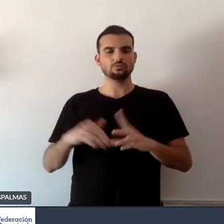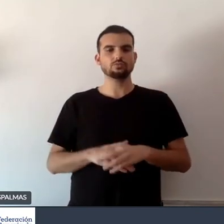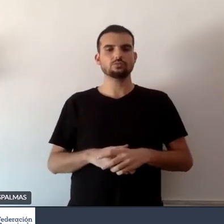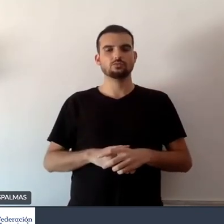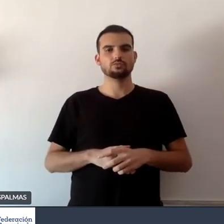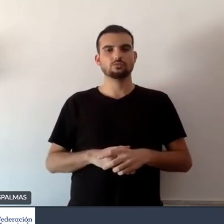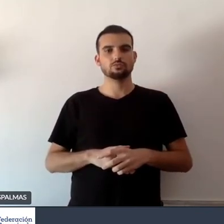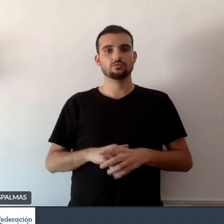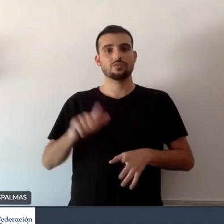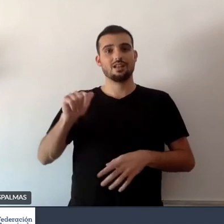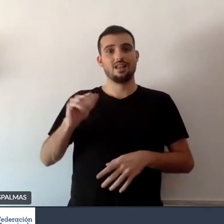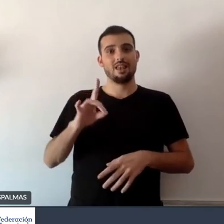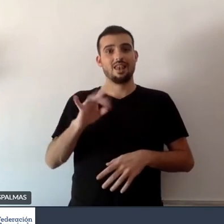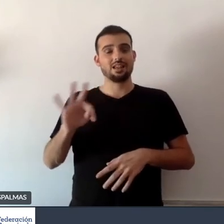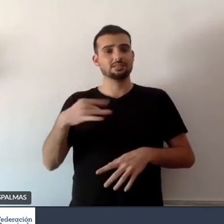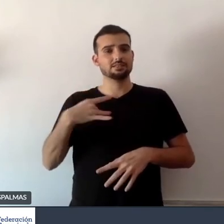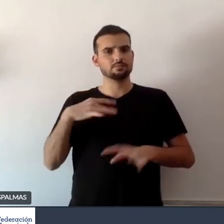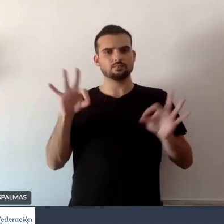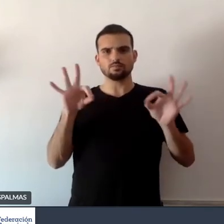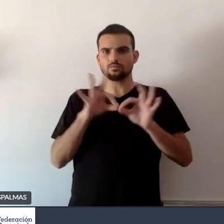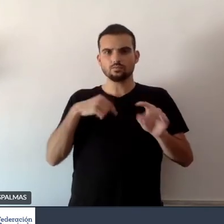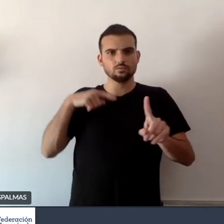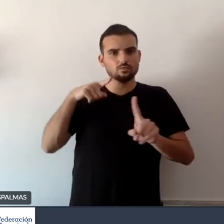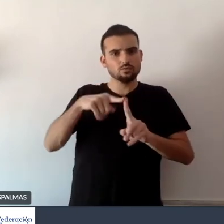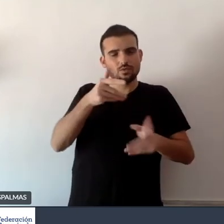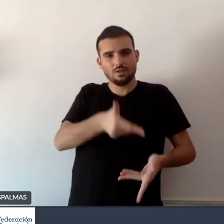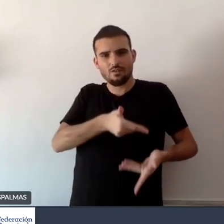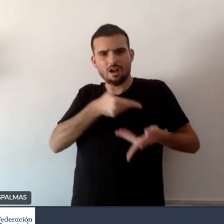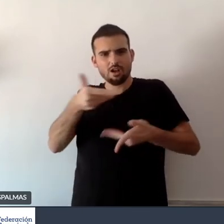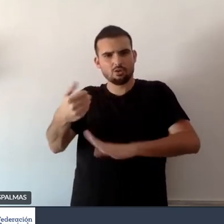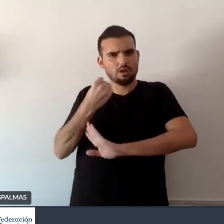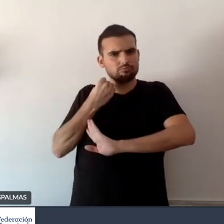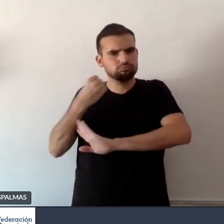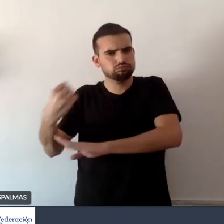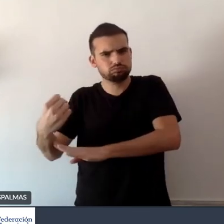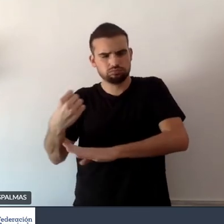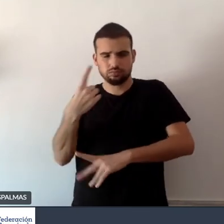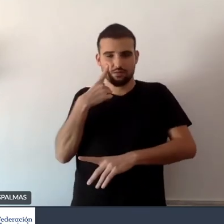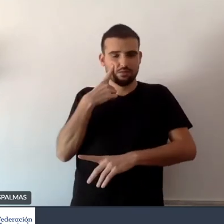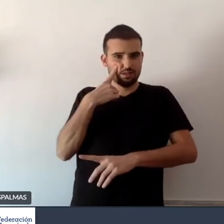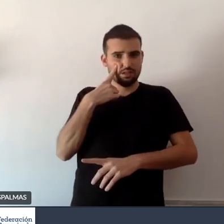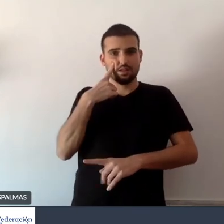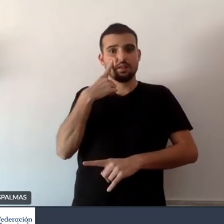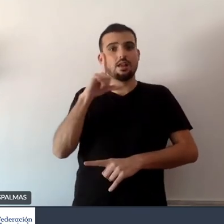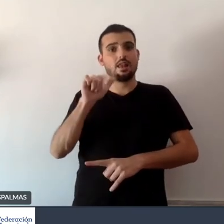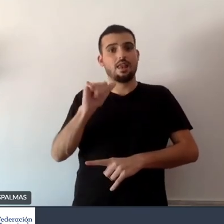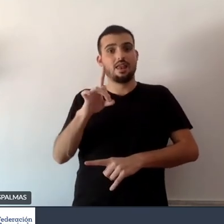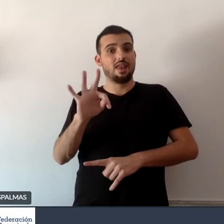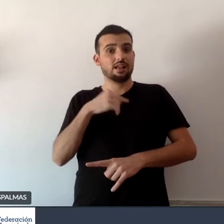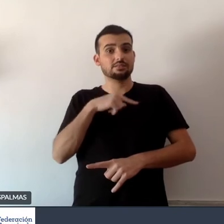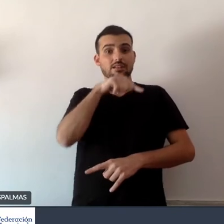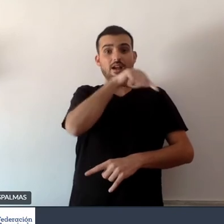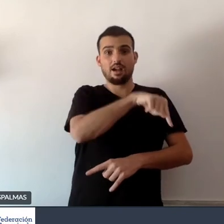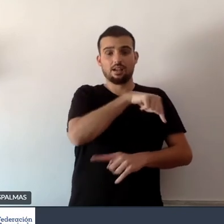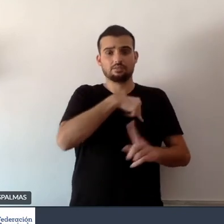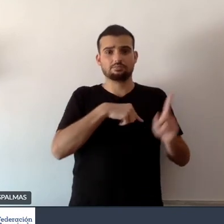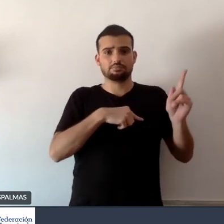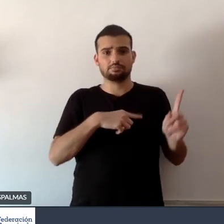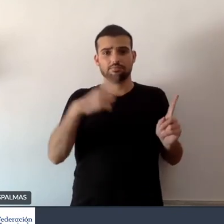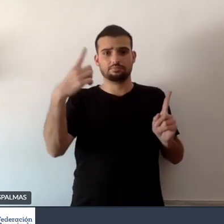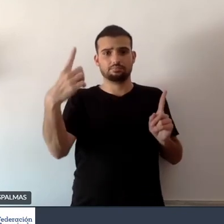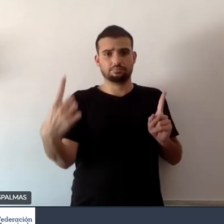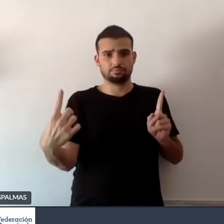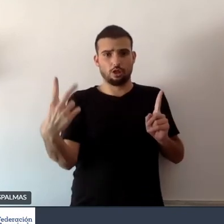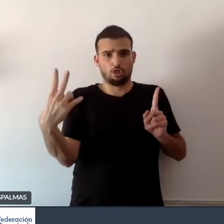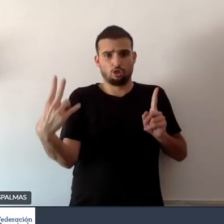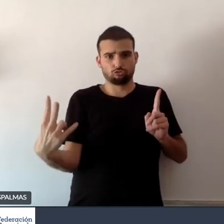El last, que está preparado para la ayuda. Fijaros que es como está orientando la línea de fondo. Y el last está ocupado aquí. El goalkeeper tiene que estar ocupado de estas dos